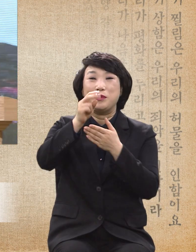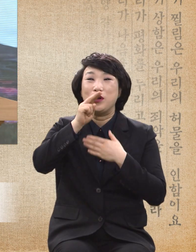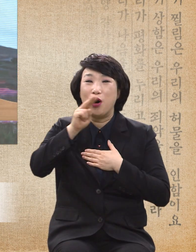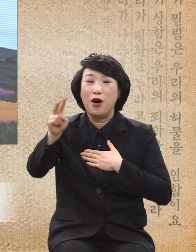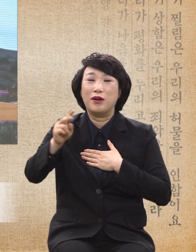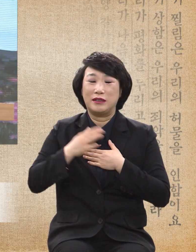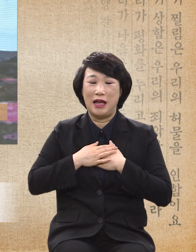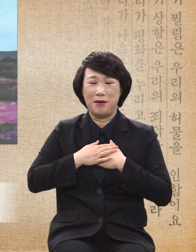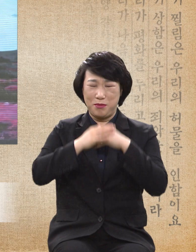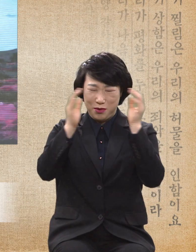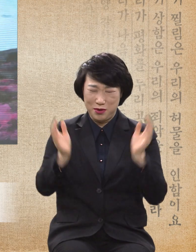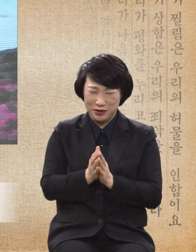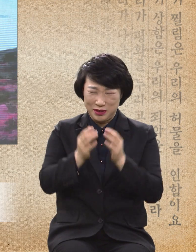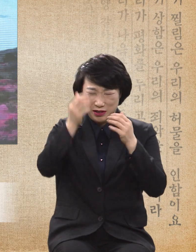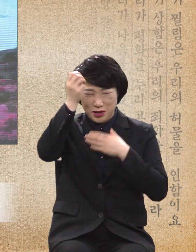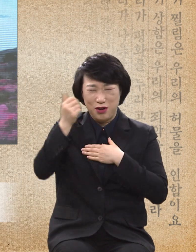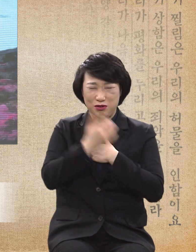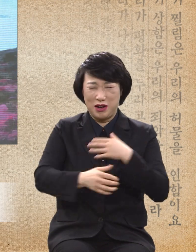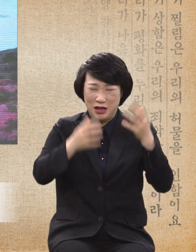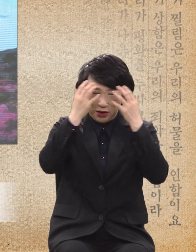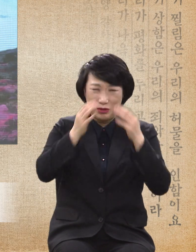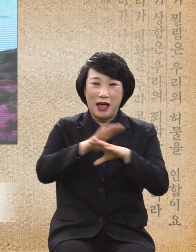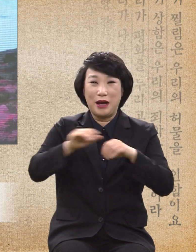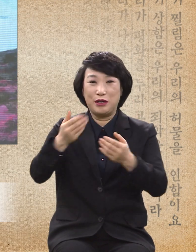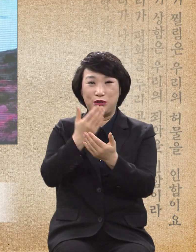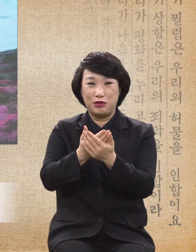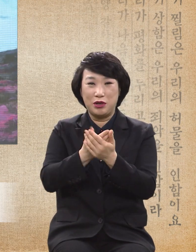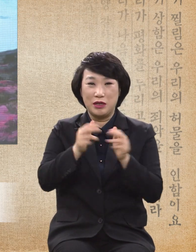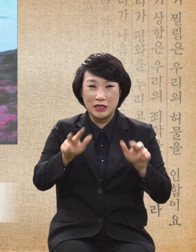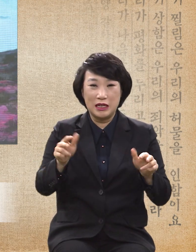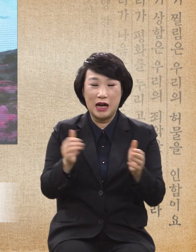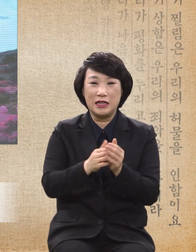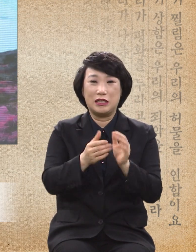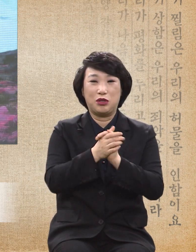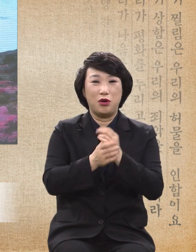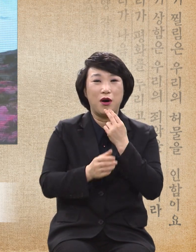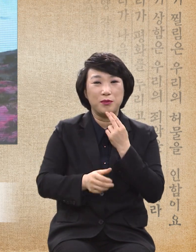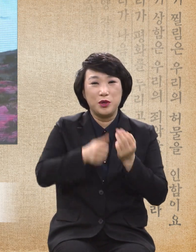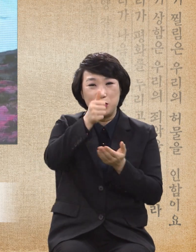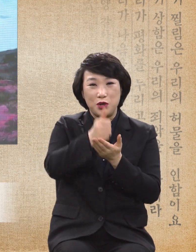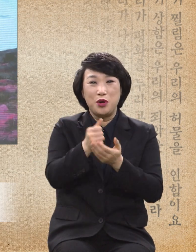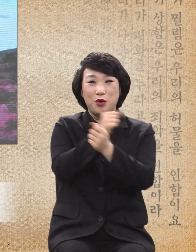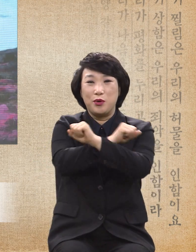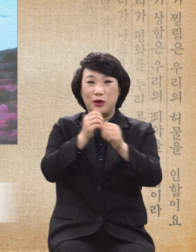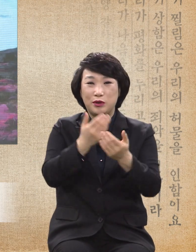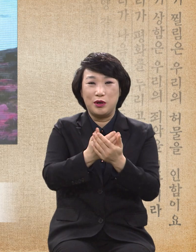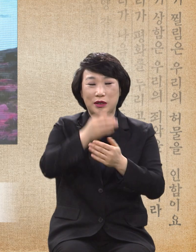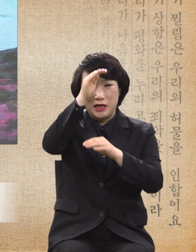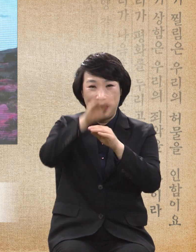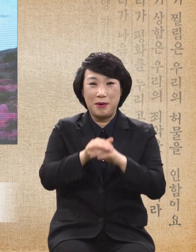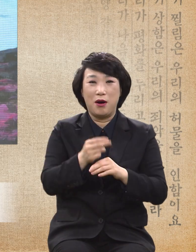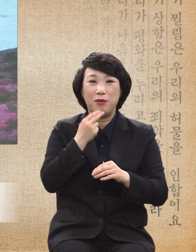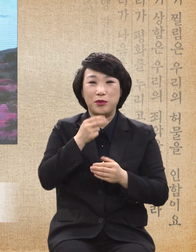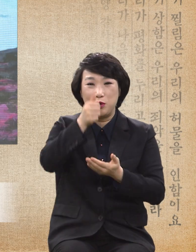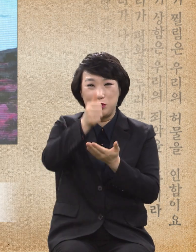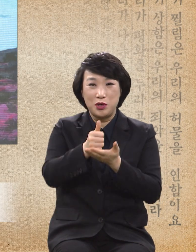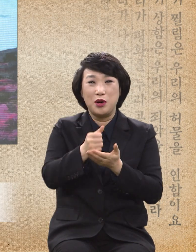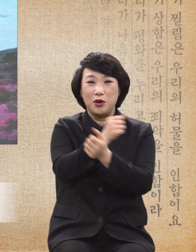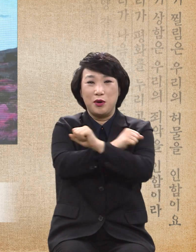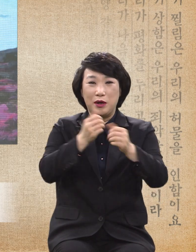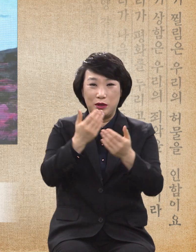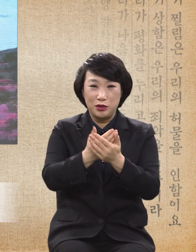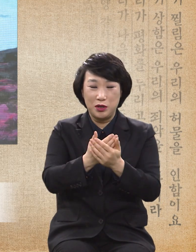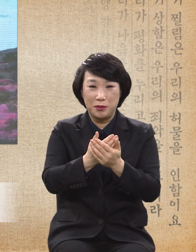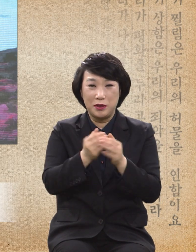주여 해결해 주시옵소서. 기도 못한 죄를 용서하소서. 예배 못한 죄를